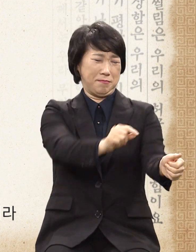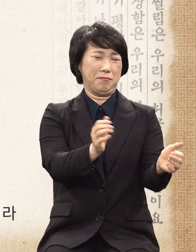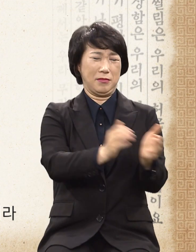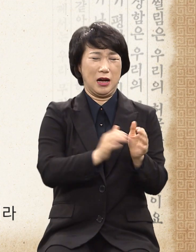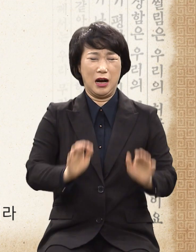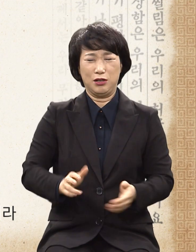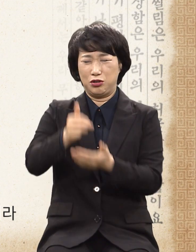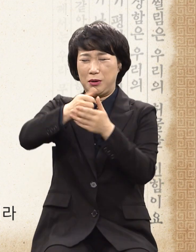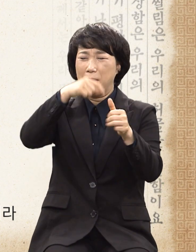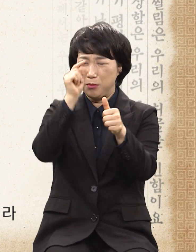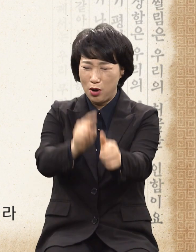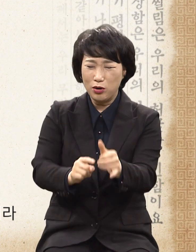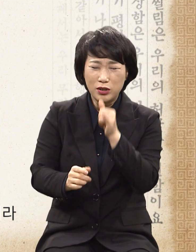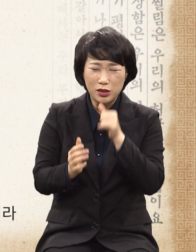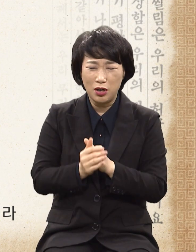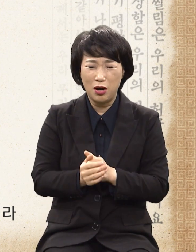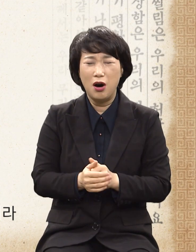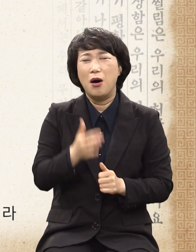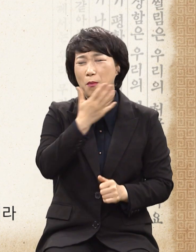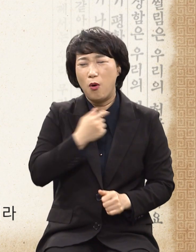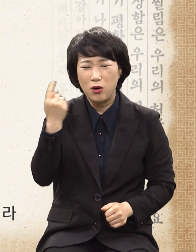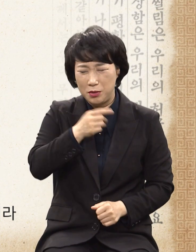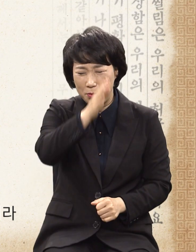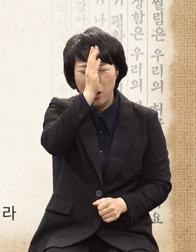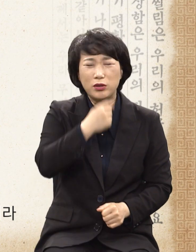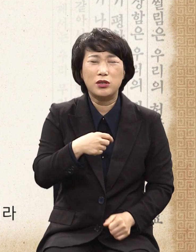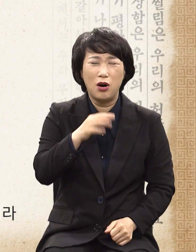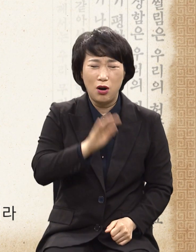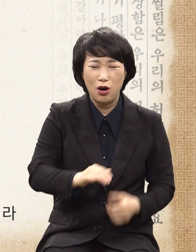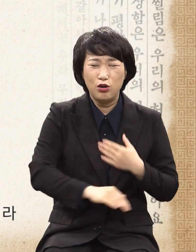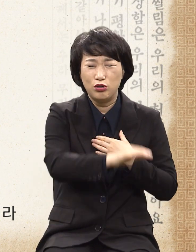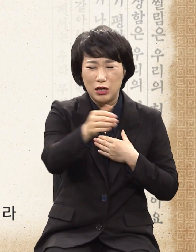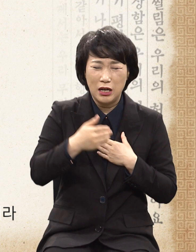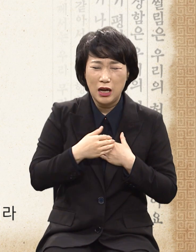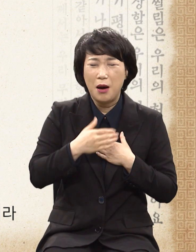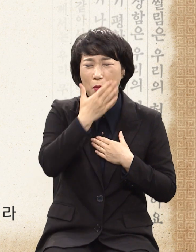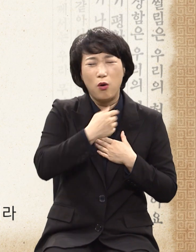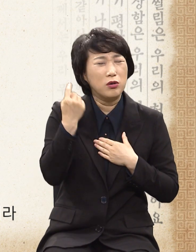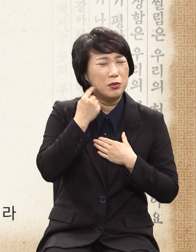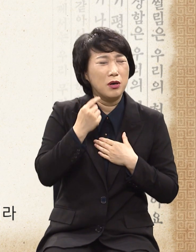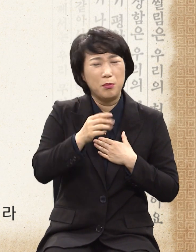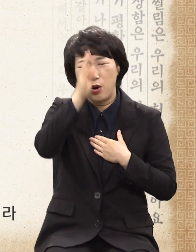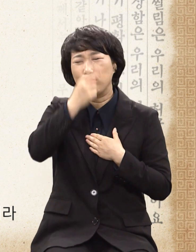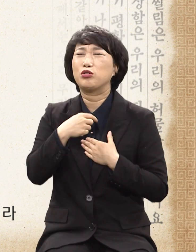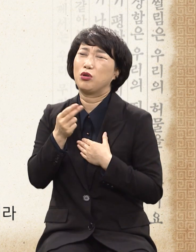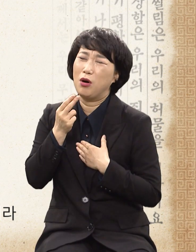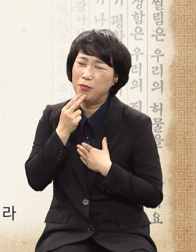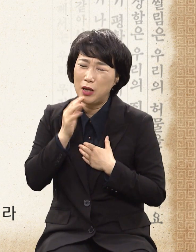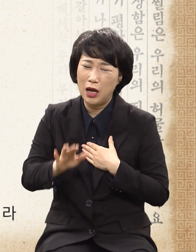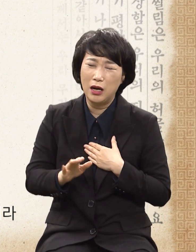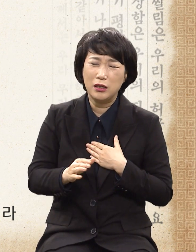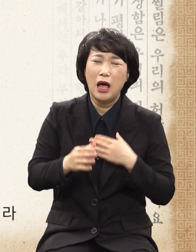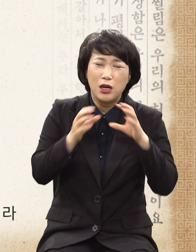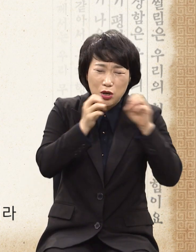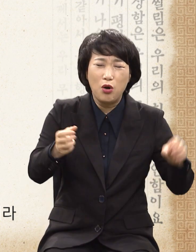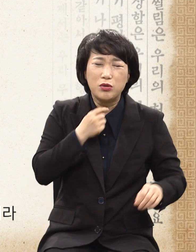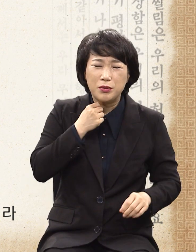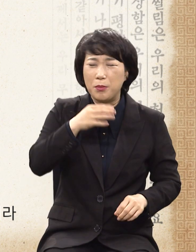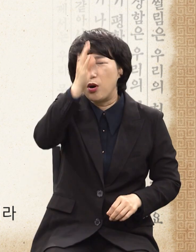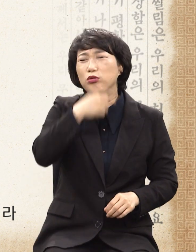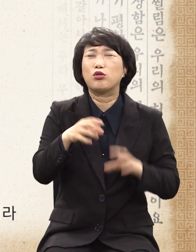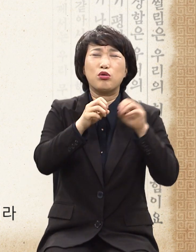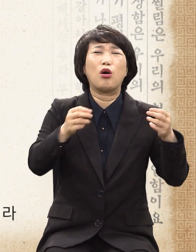떠나갈지어다. 주님이 명령하노니 복음이 병들어도 저들에게 복음은 병들지 않는데 복음을 전할래 병들어도 전할